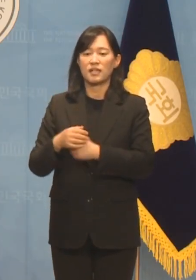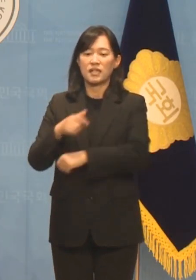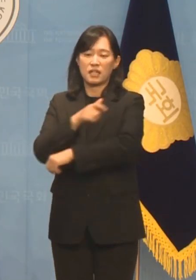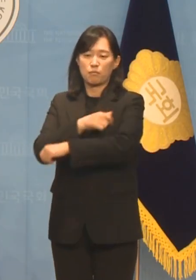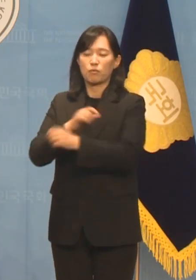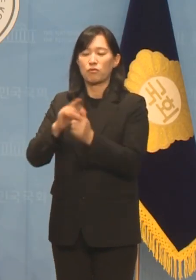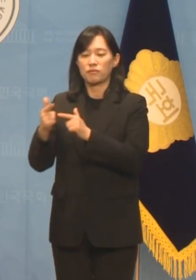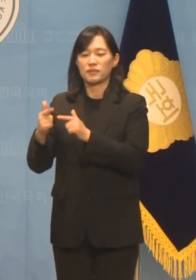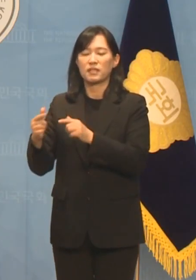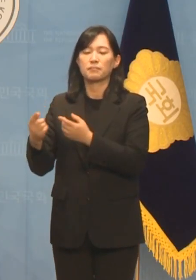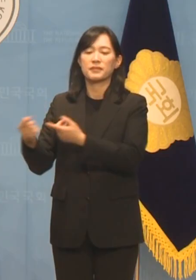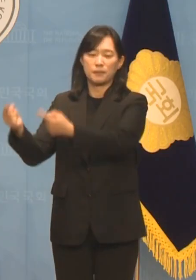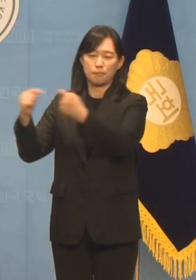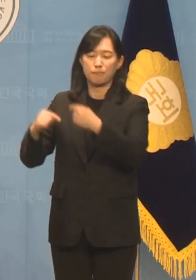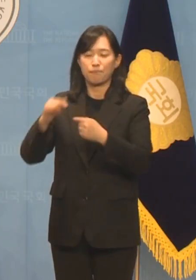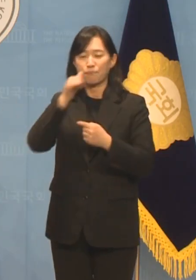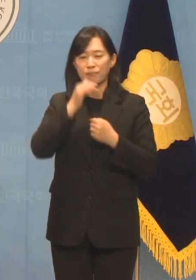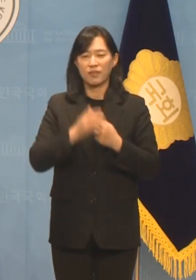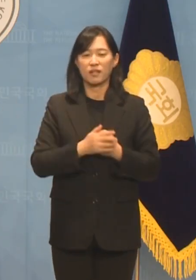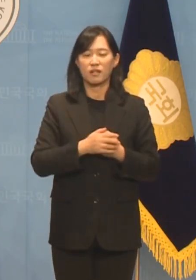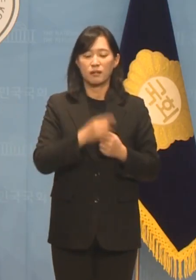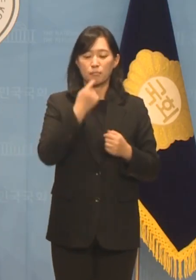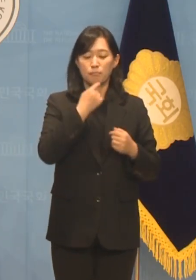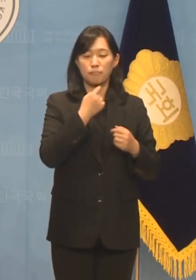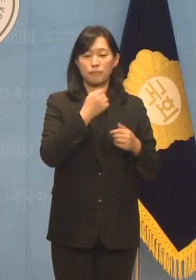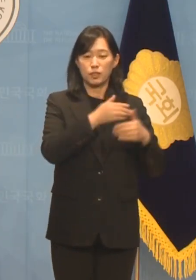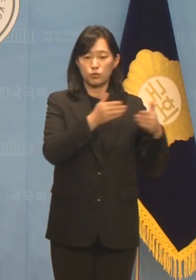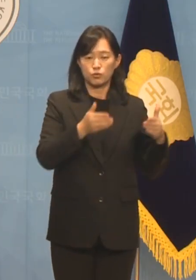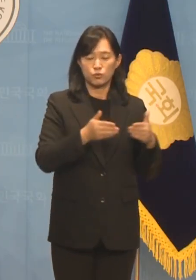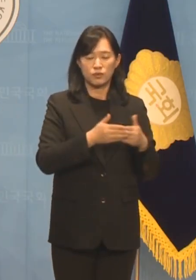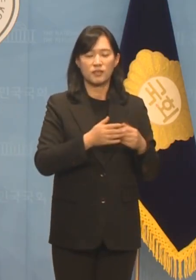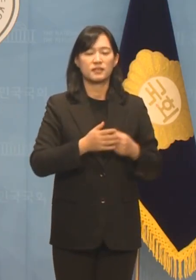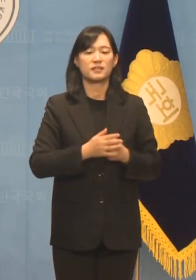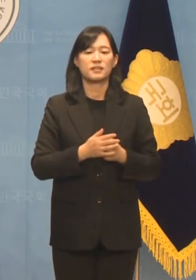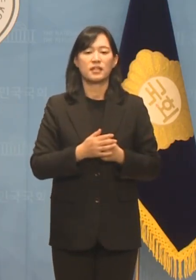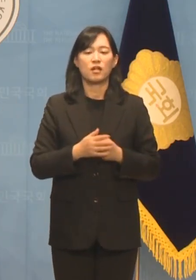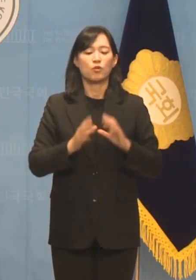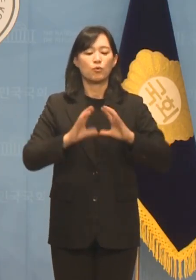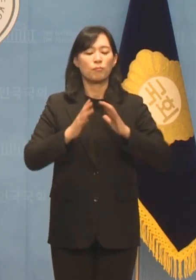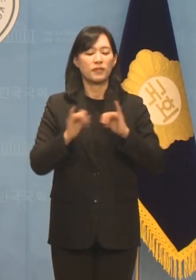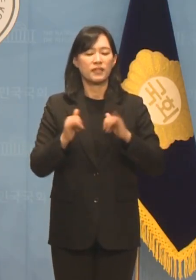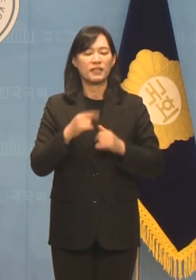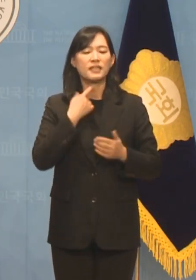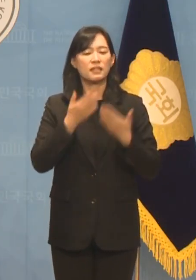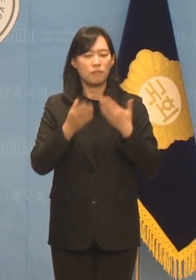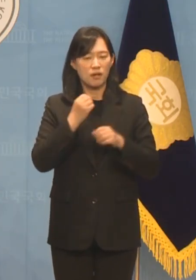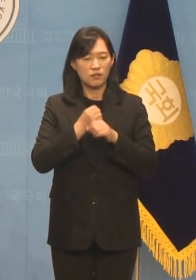임원진이 참석합니다. 더불어민주당은 국민이 체감할 수 있는 회복과